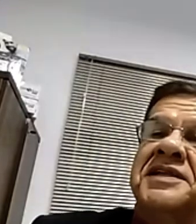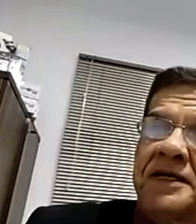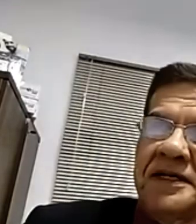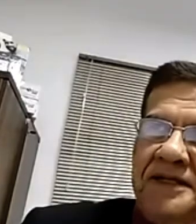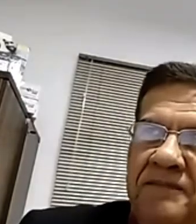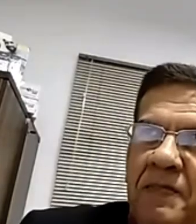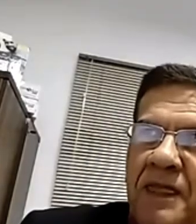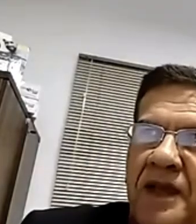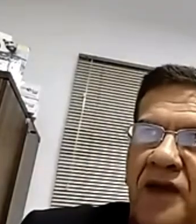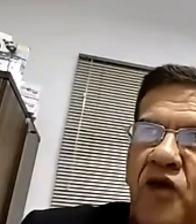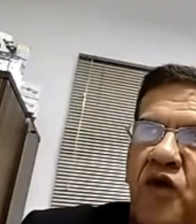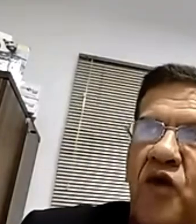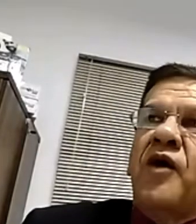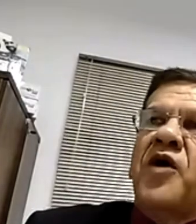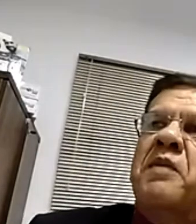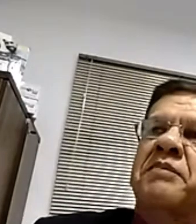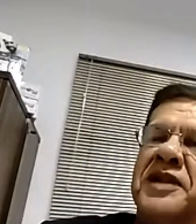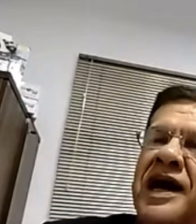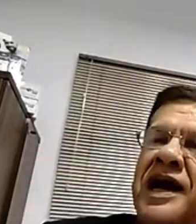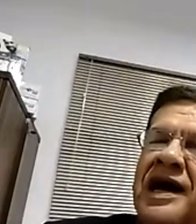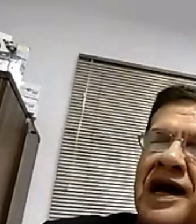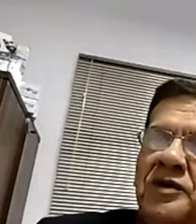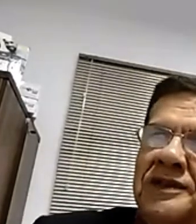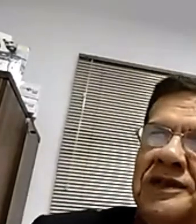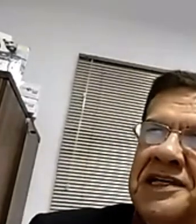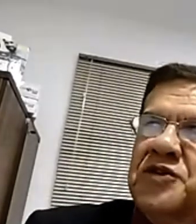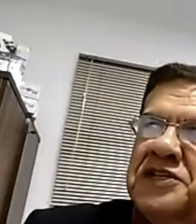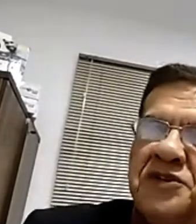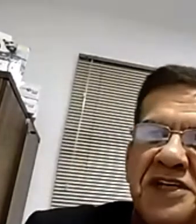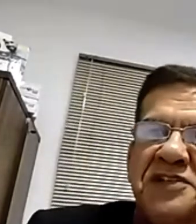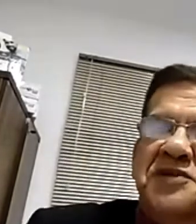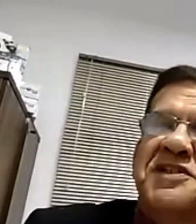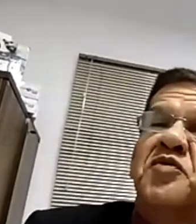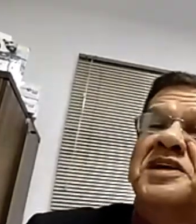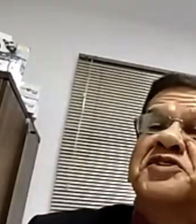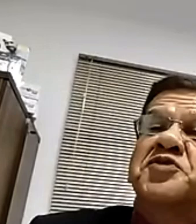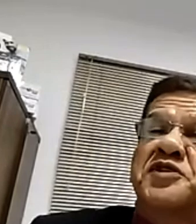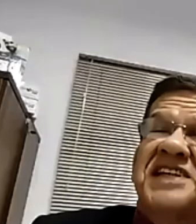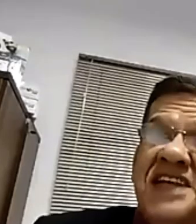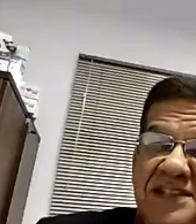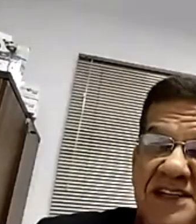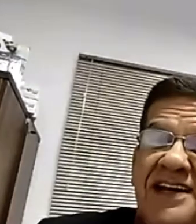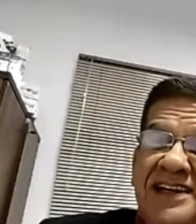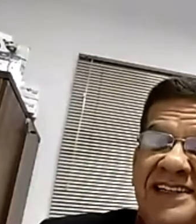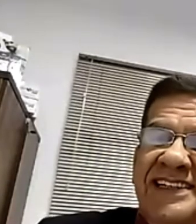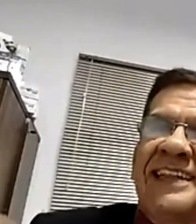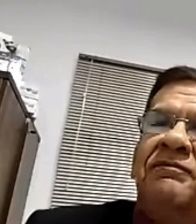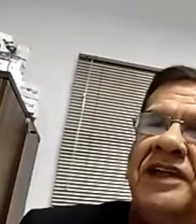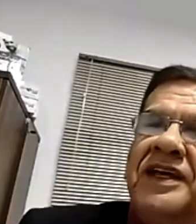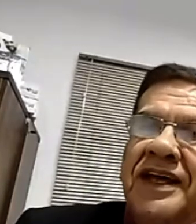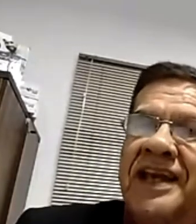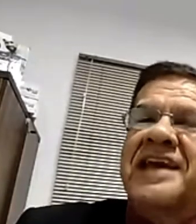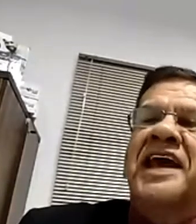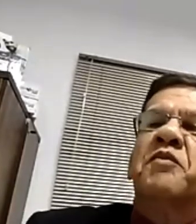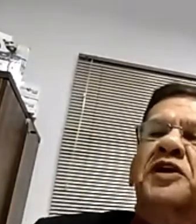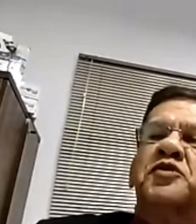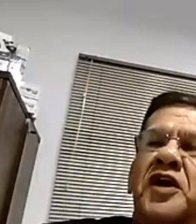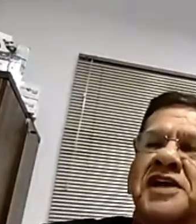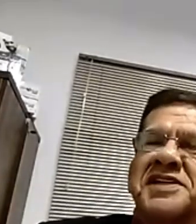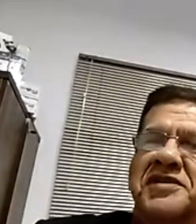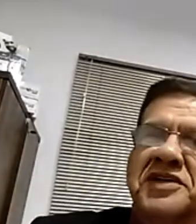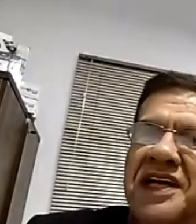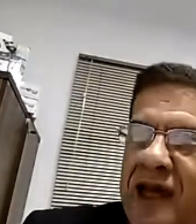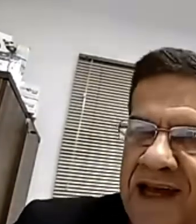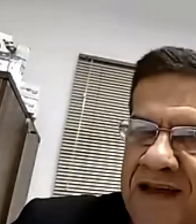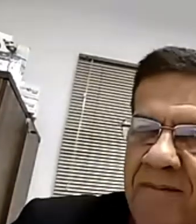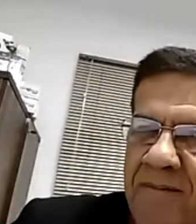cardíaca. Qual é o papel da água em reduzir os riscos de uma insuficiência cardíaca, né? Quem quer morrer do coração?